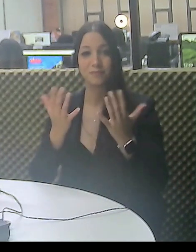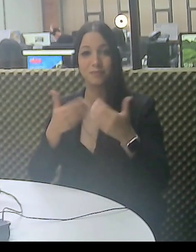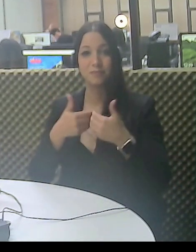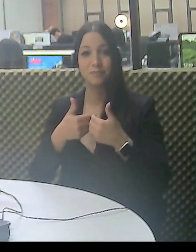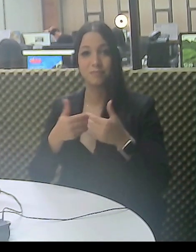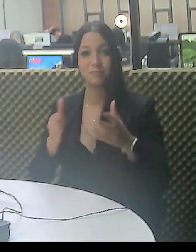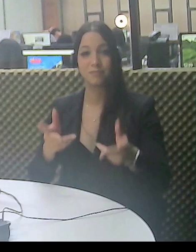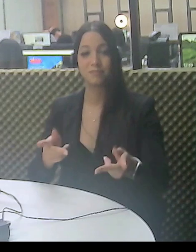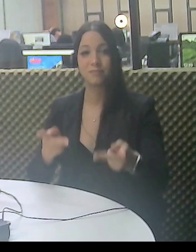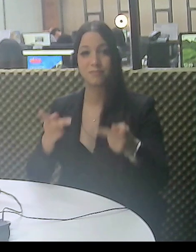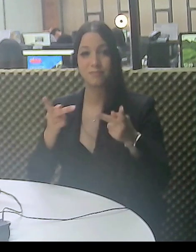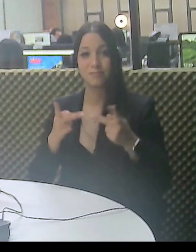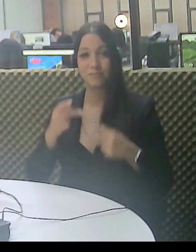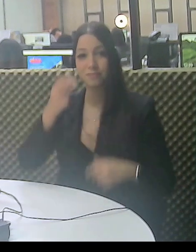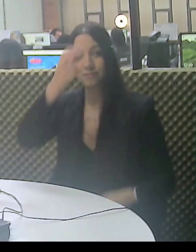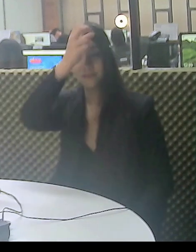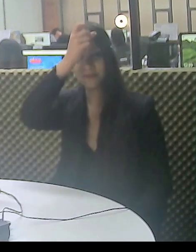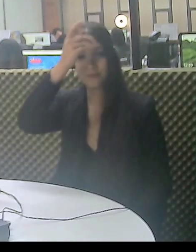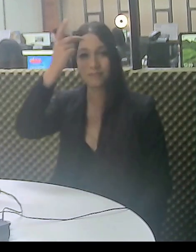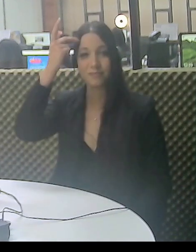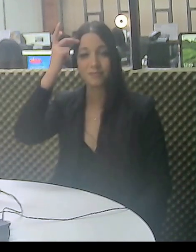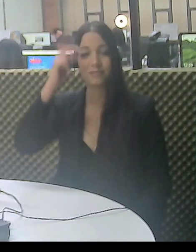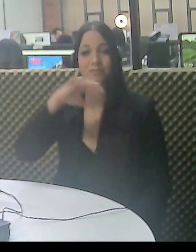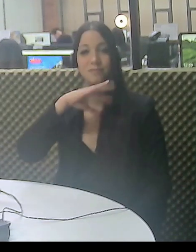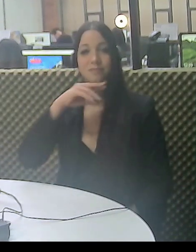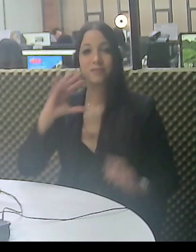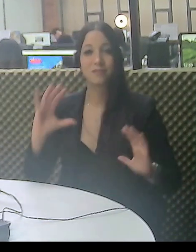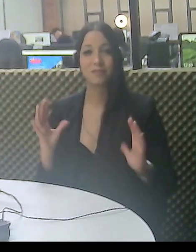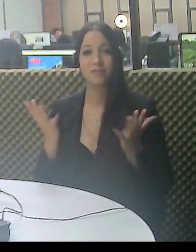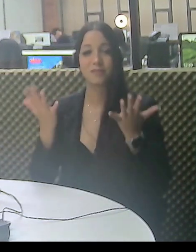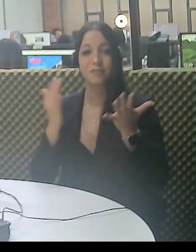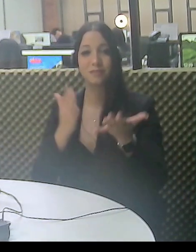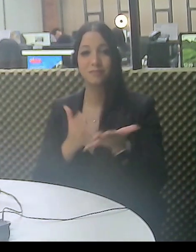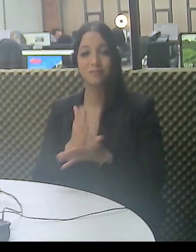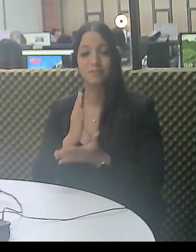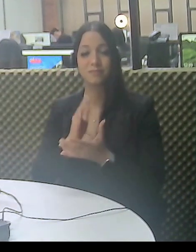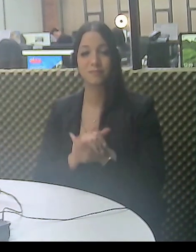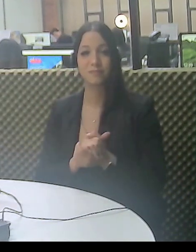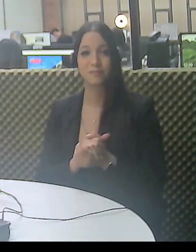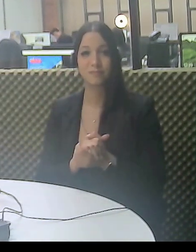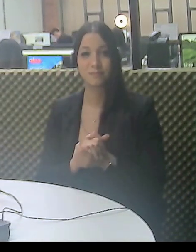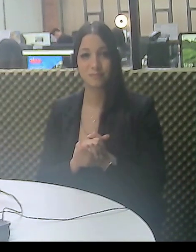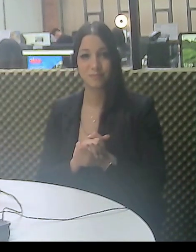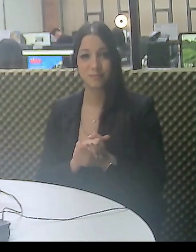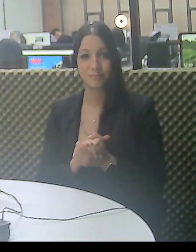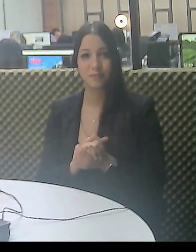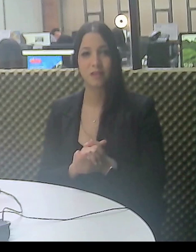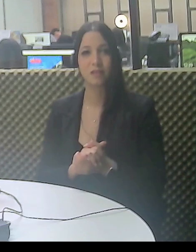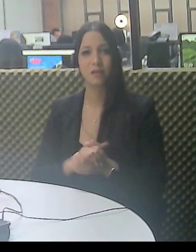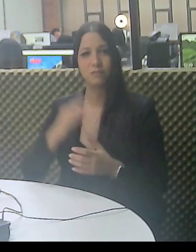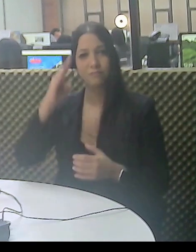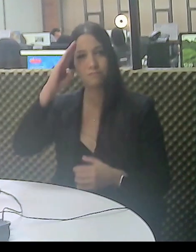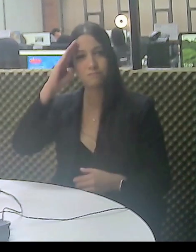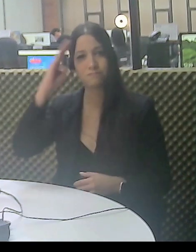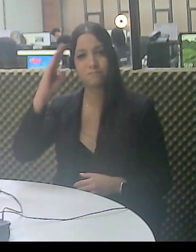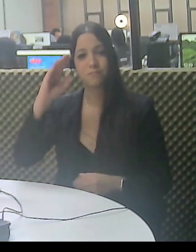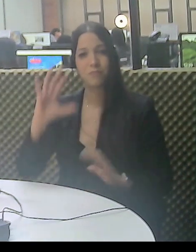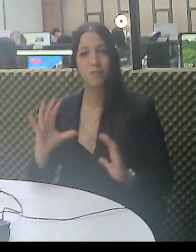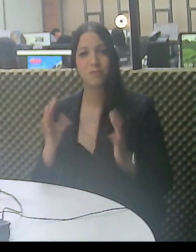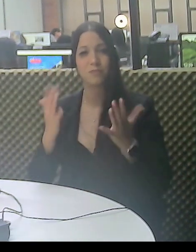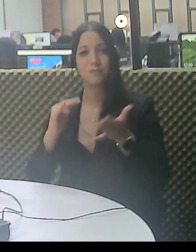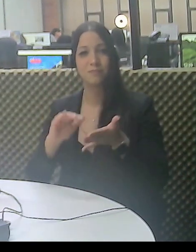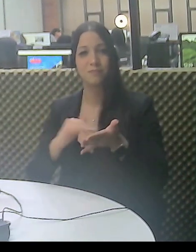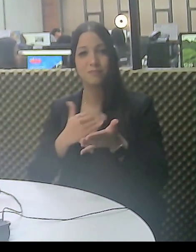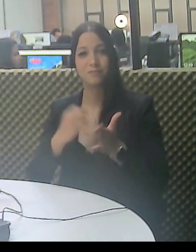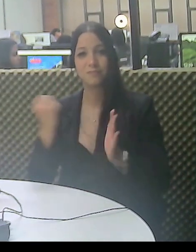ao público, o prefeito Adelmo Leão celebrou o lançamento da publicação. Esse é um dos maiores eventos que a Secretaria já fez na